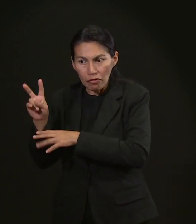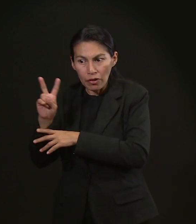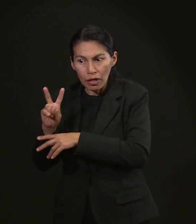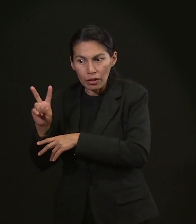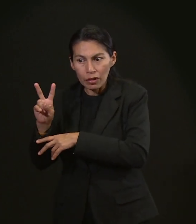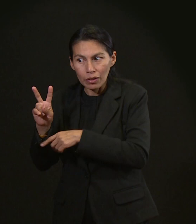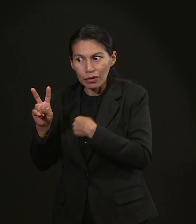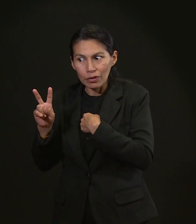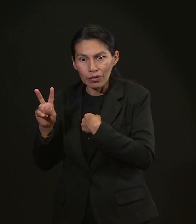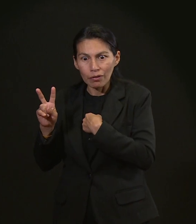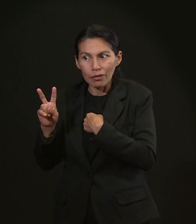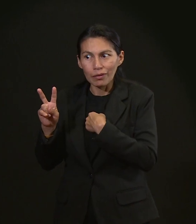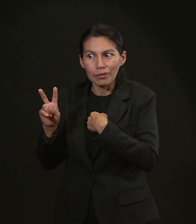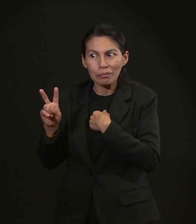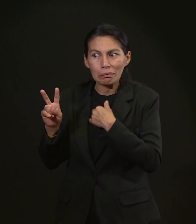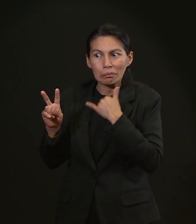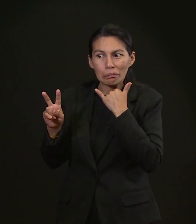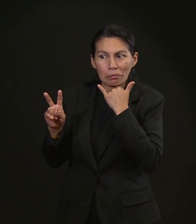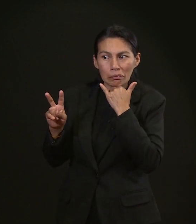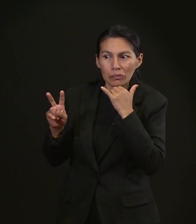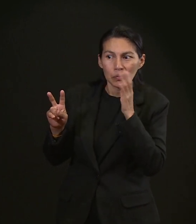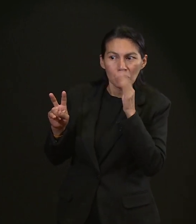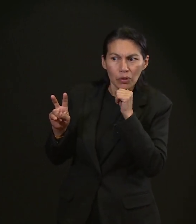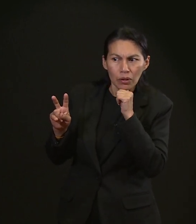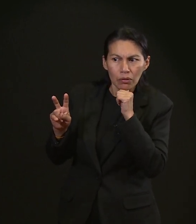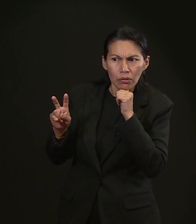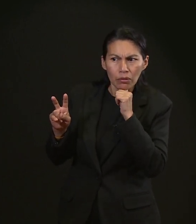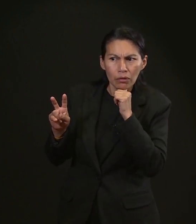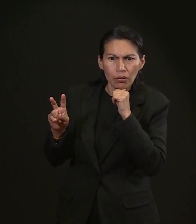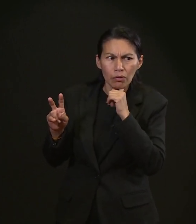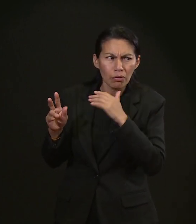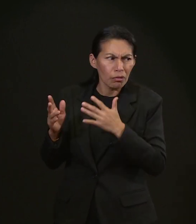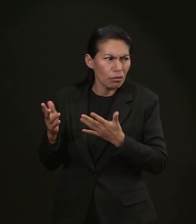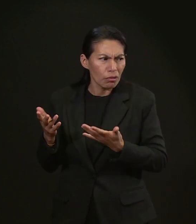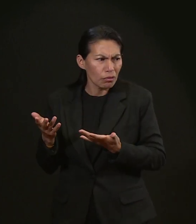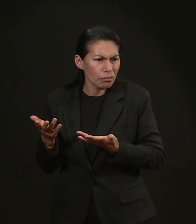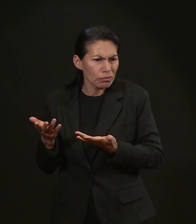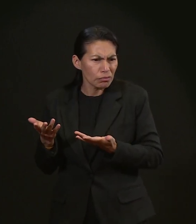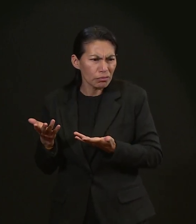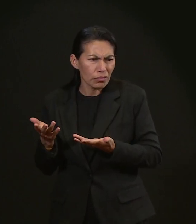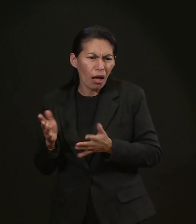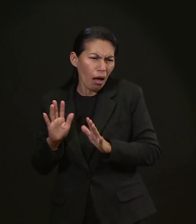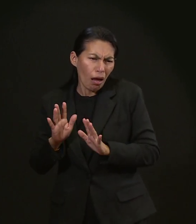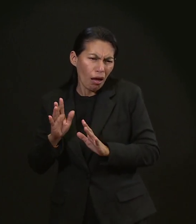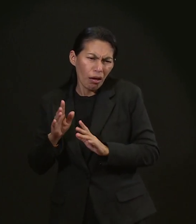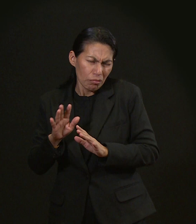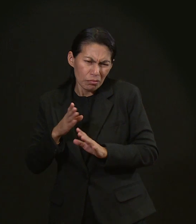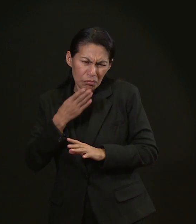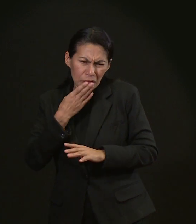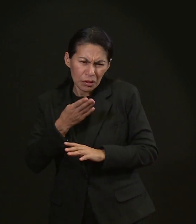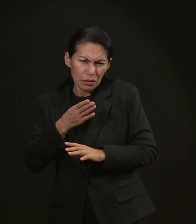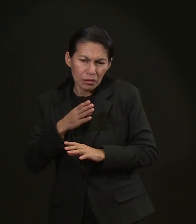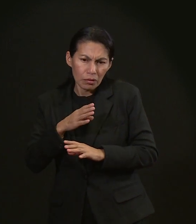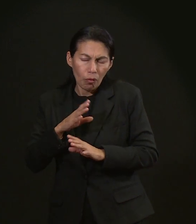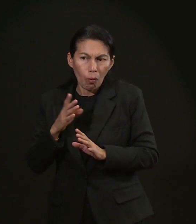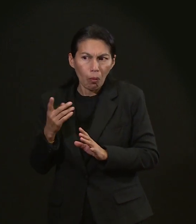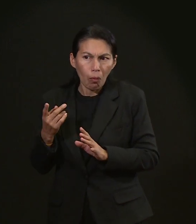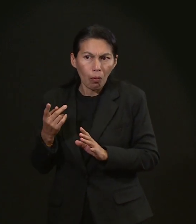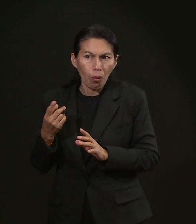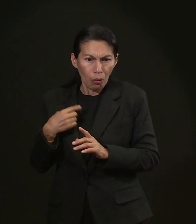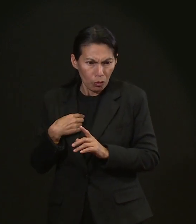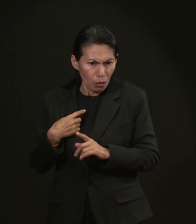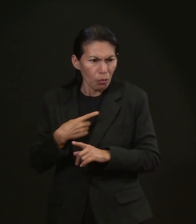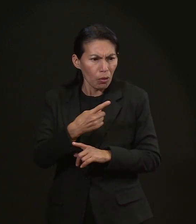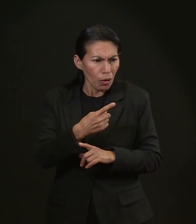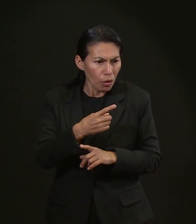y él me dijo no este no puedo y yo le dije ah pues pues no pasa nada o yo